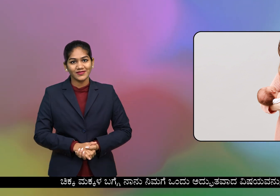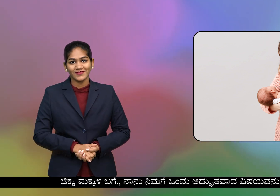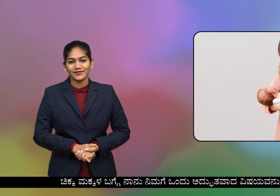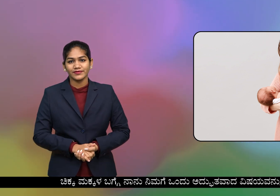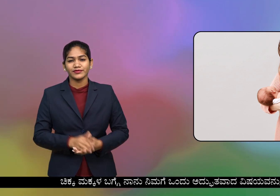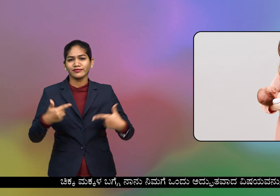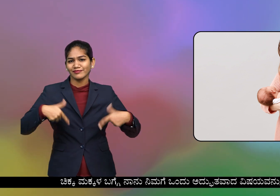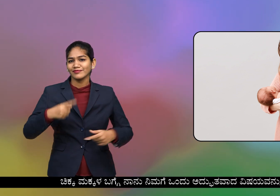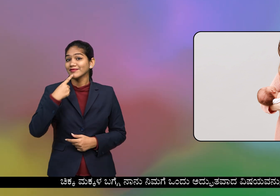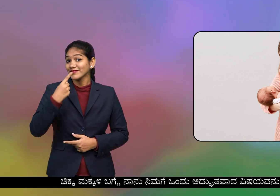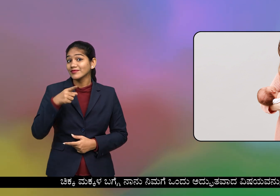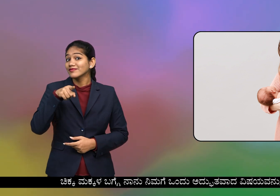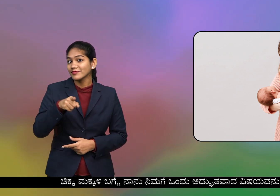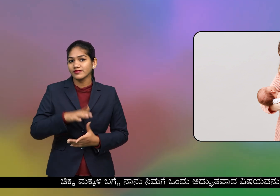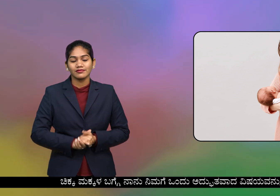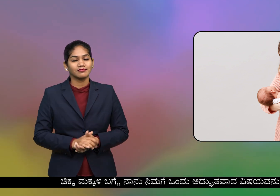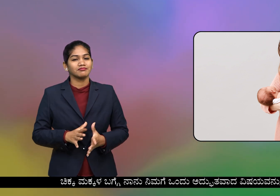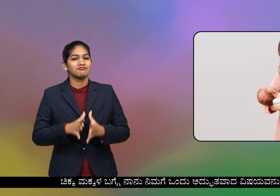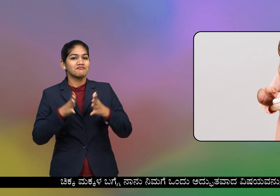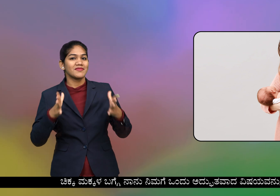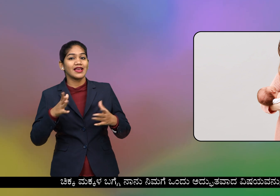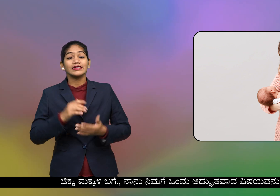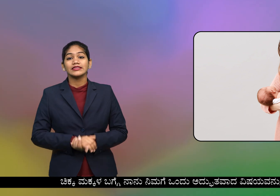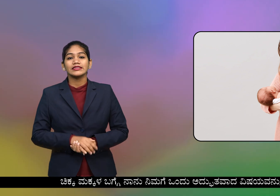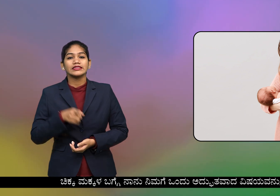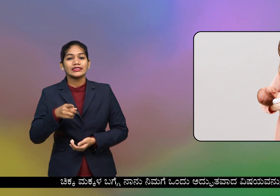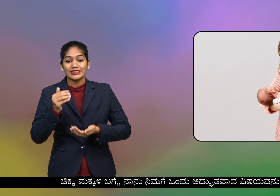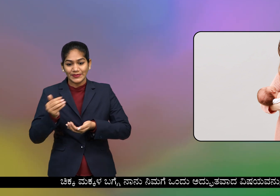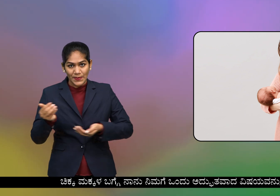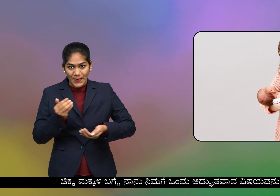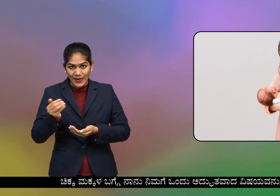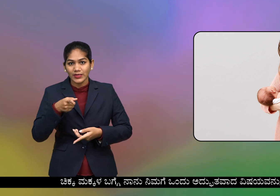ಚಿಕ್ಕ ಮಕ್ಕಳ ಬಗ್ಗೆ ನಾನ್ ನಿಮ್ಗೆ ಒಂದು ಅದ್ಭುತವಾದ ವಿಷಯವನ್ನ ಹೇಳ್ತೇನೆ.